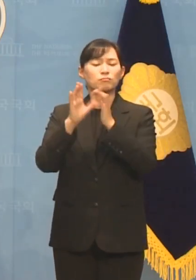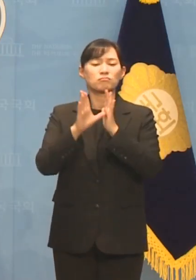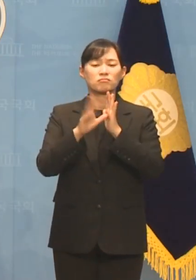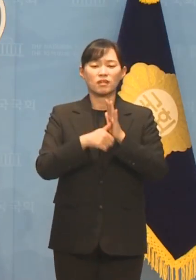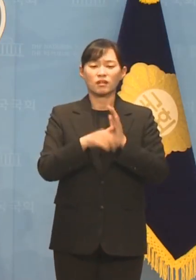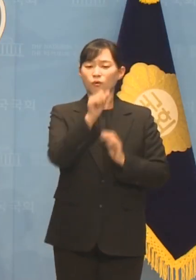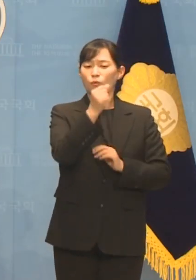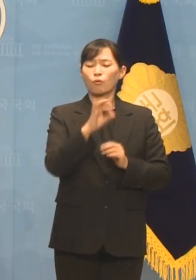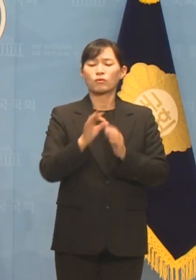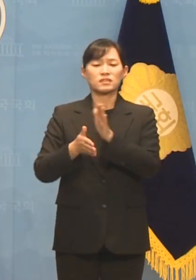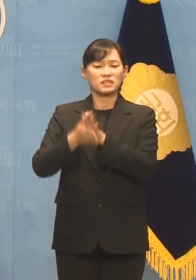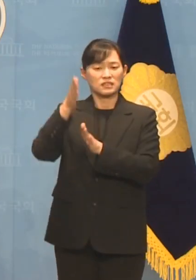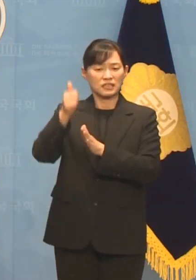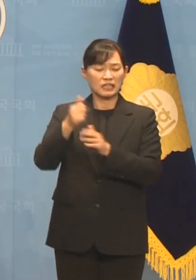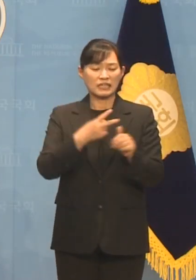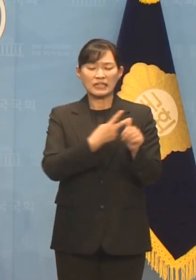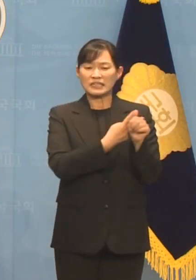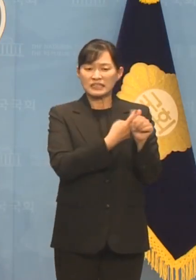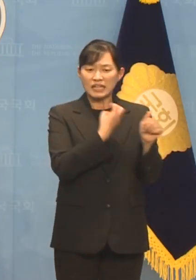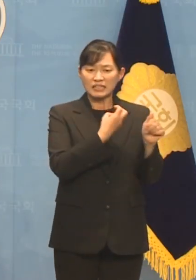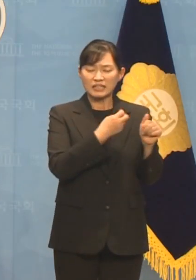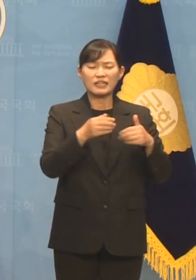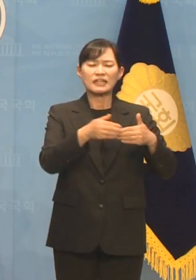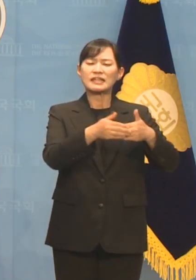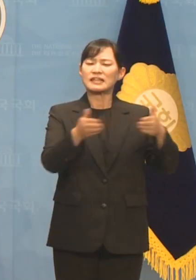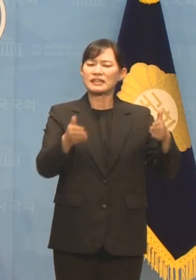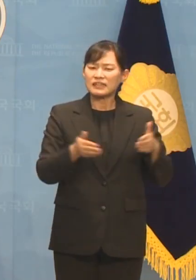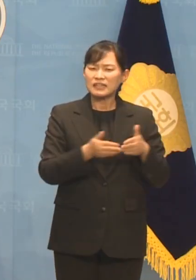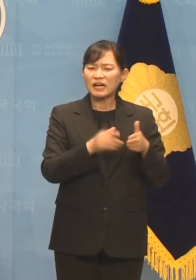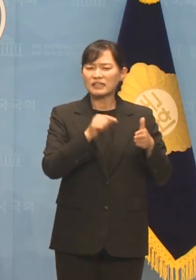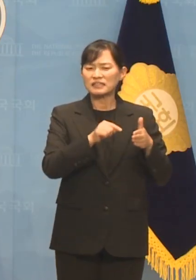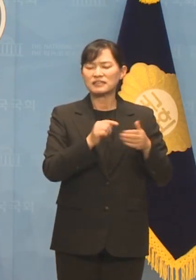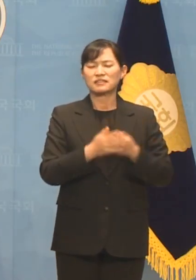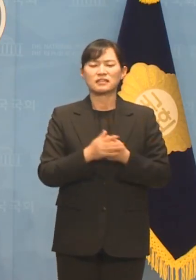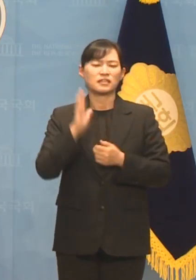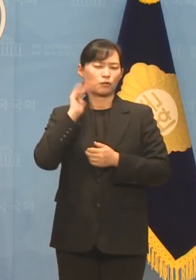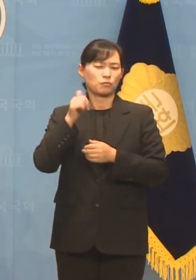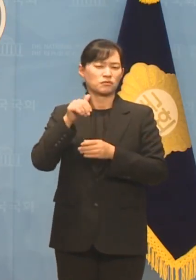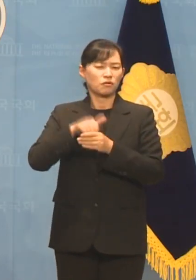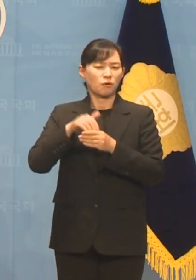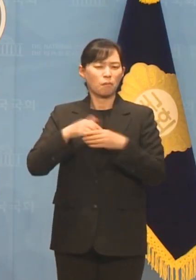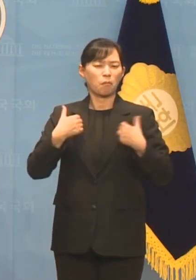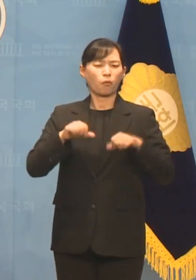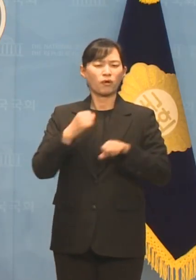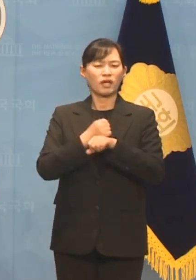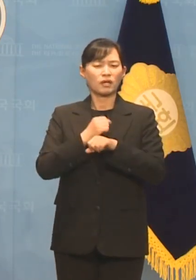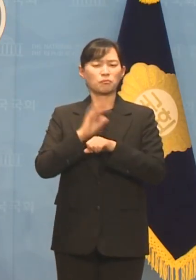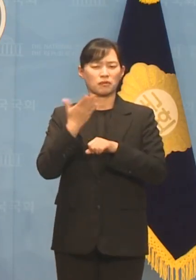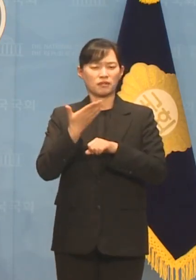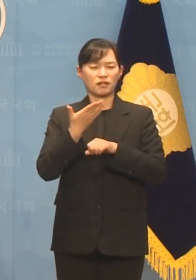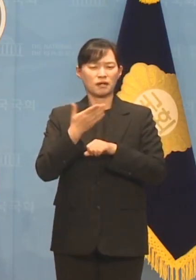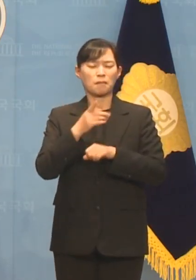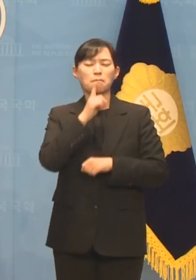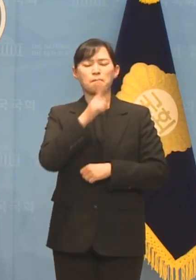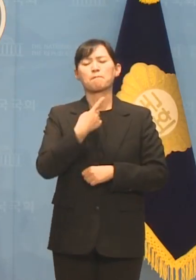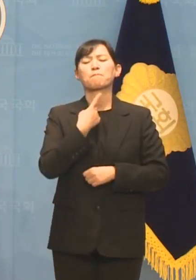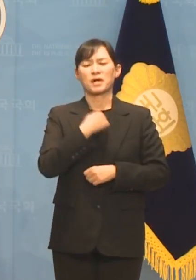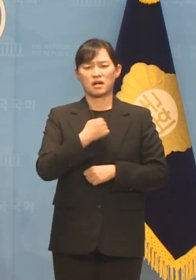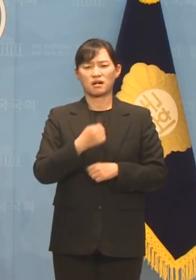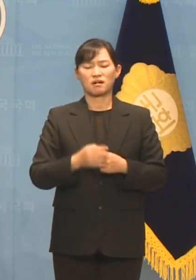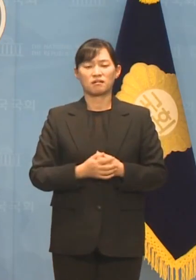홍준표 시장은 탄핵당한 당은 대선을 포기해야 한다고 결연히 소신을 펼친 바